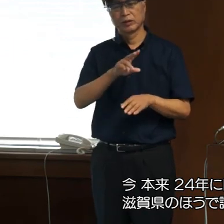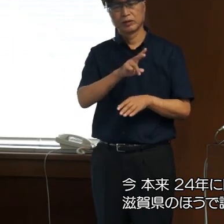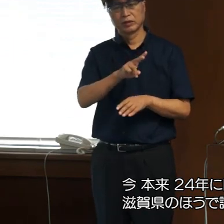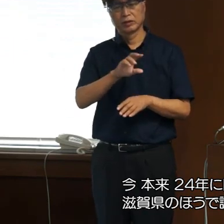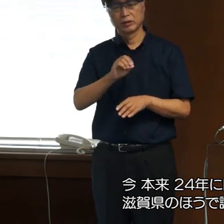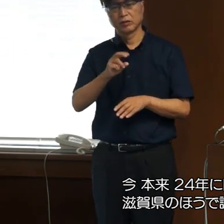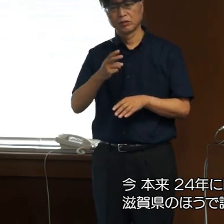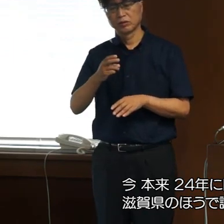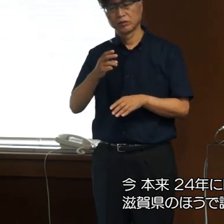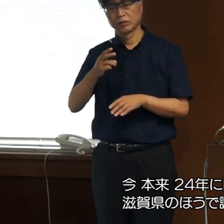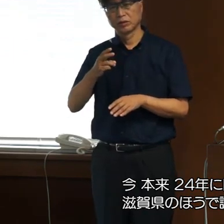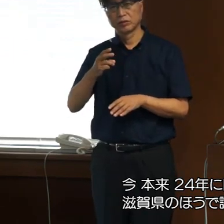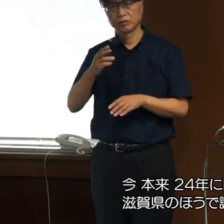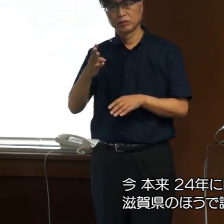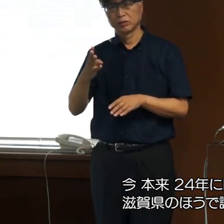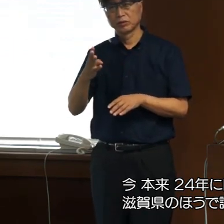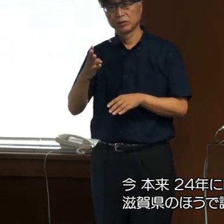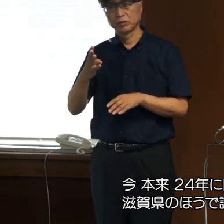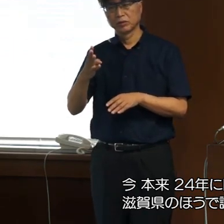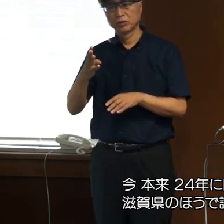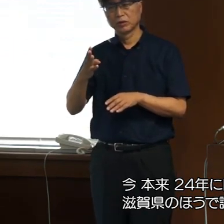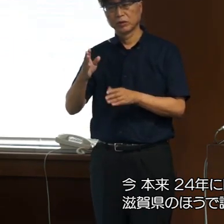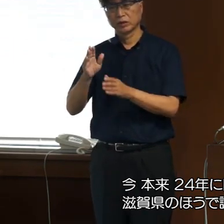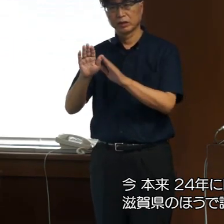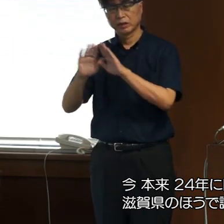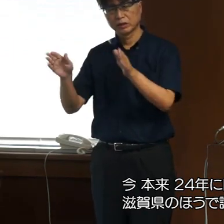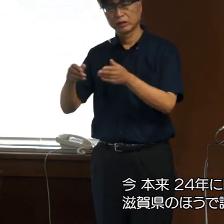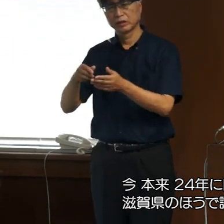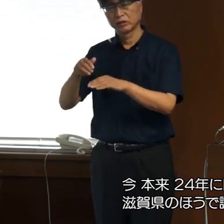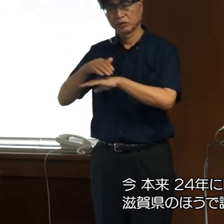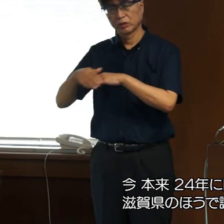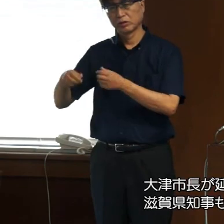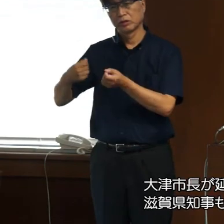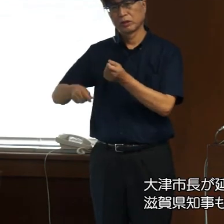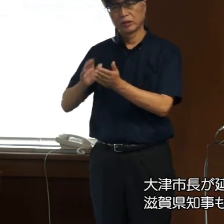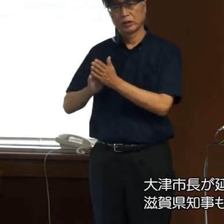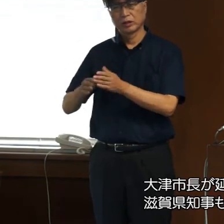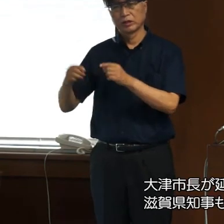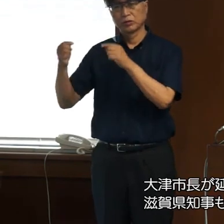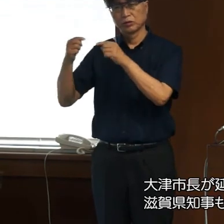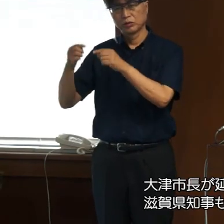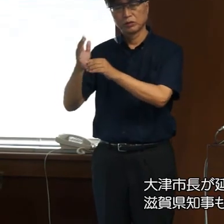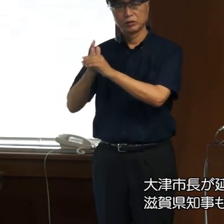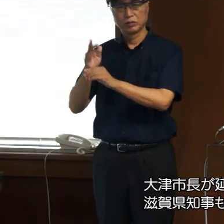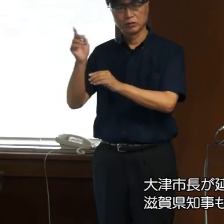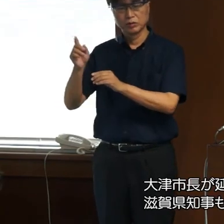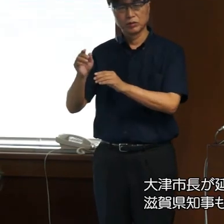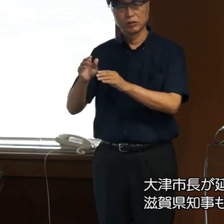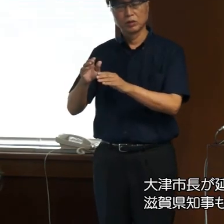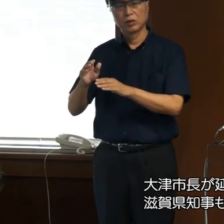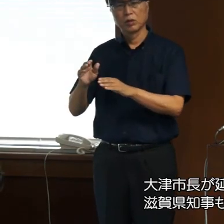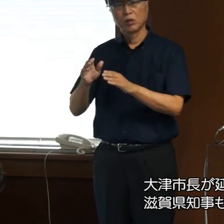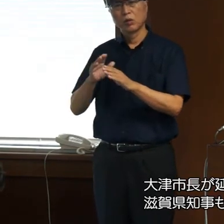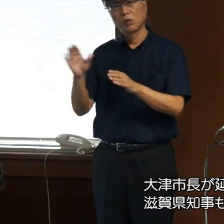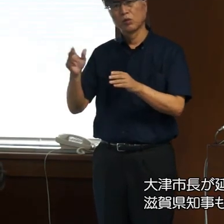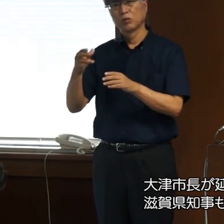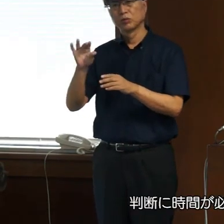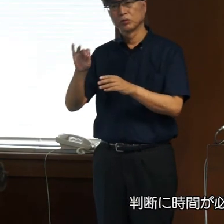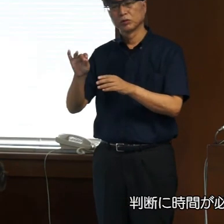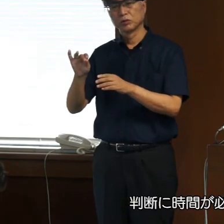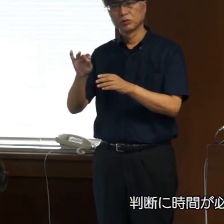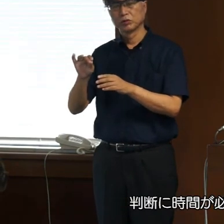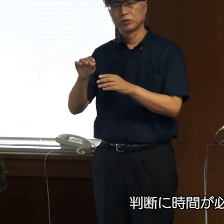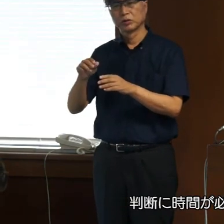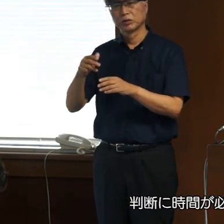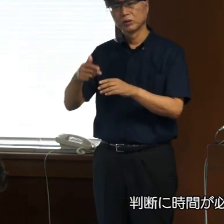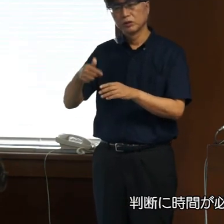予定、本来開催予定の滋賀県の方で調整が行われていますが、大津市長が延期に反対していたり、滋賀県知事も